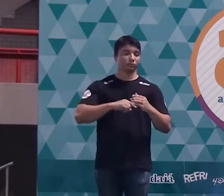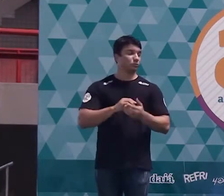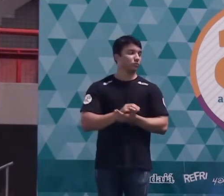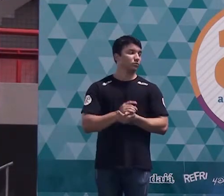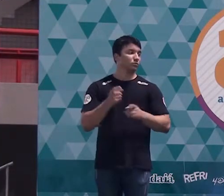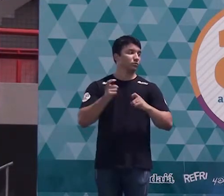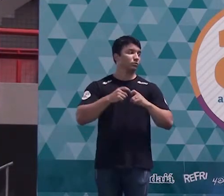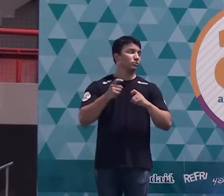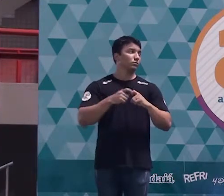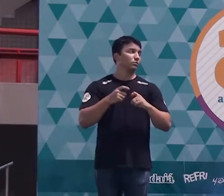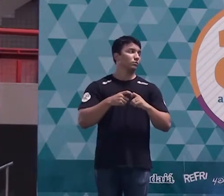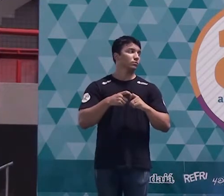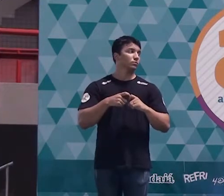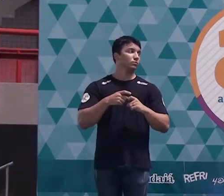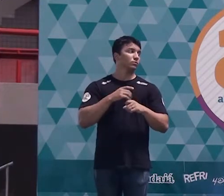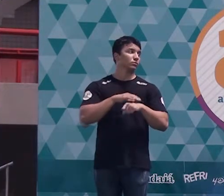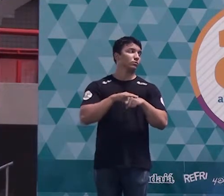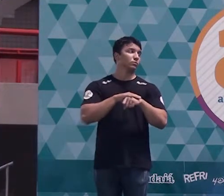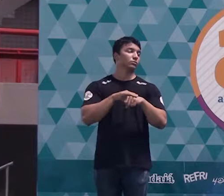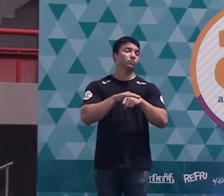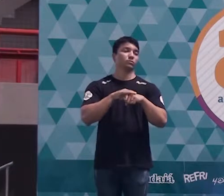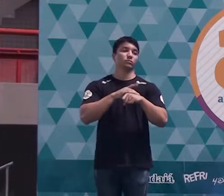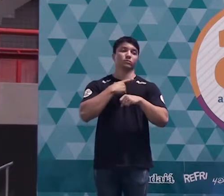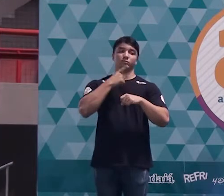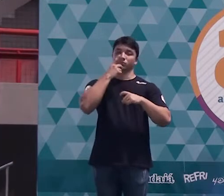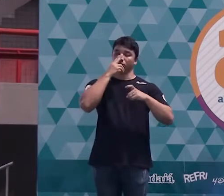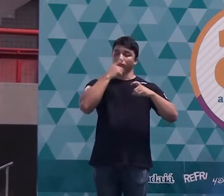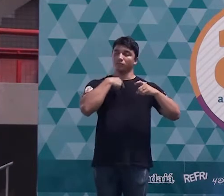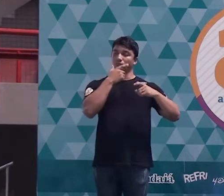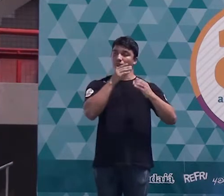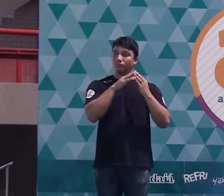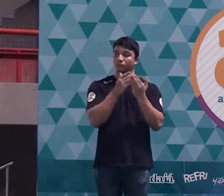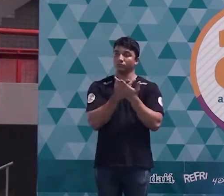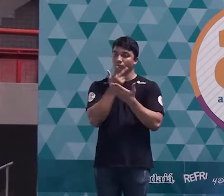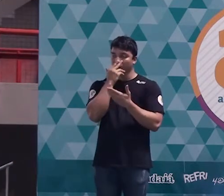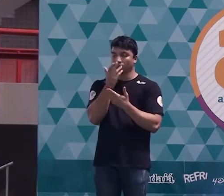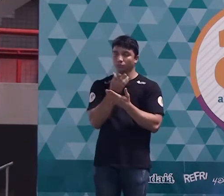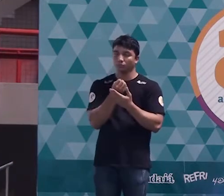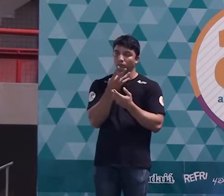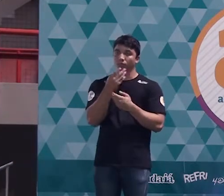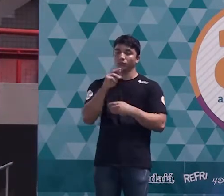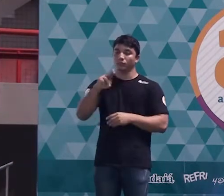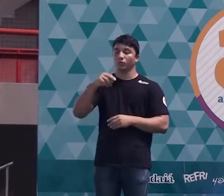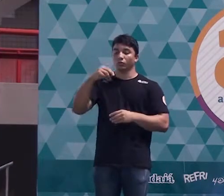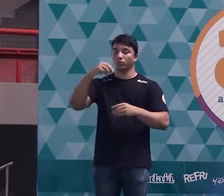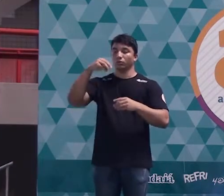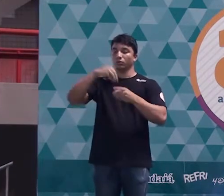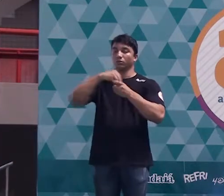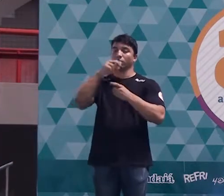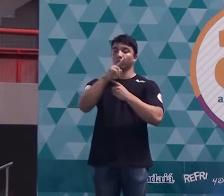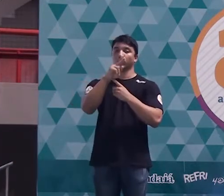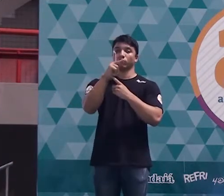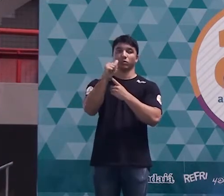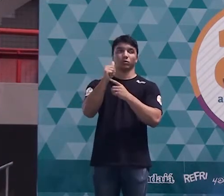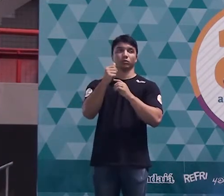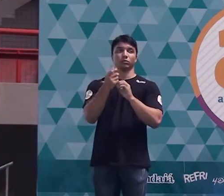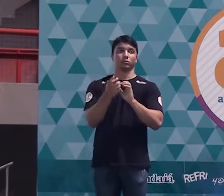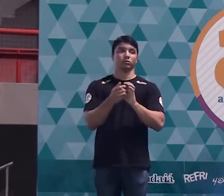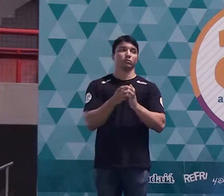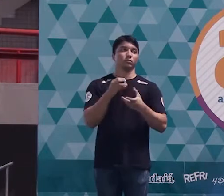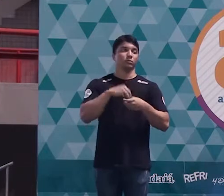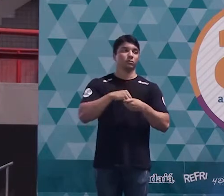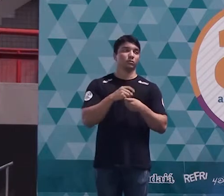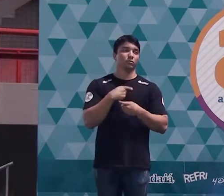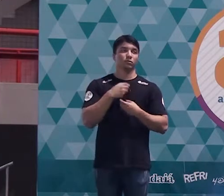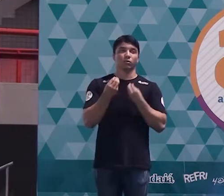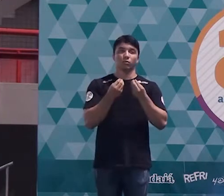Um médico em conversa com um paciente de baixa escolaridade em uma UPA. O médico na UPA. Como